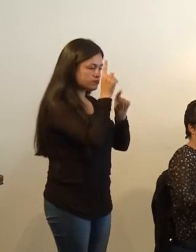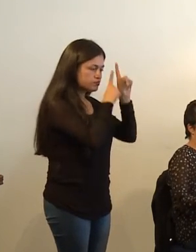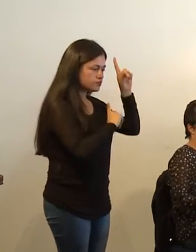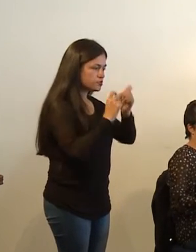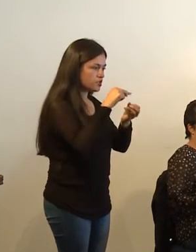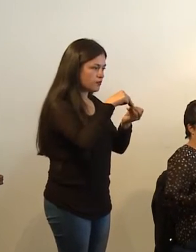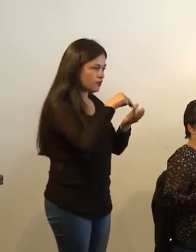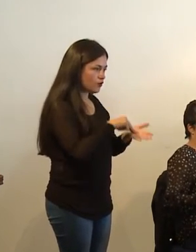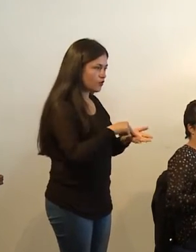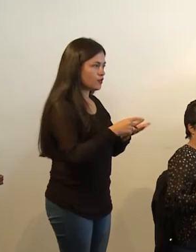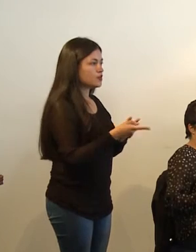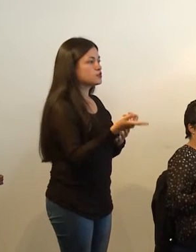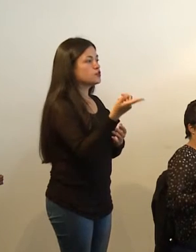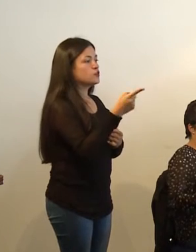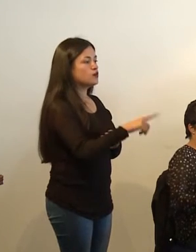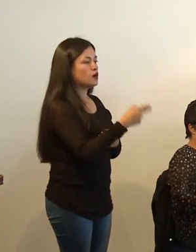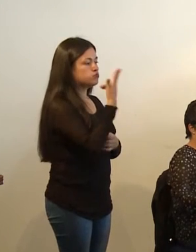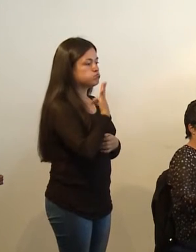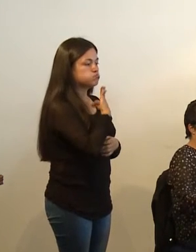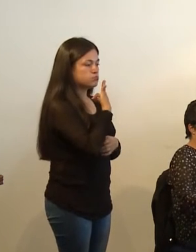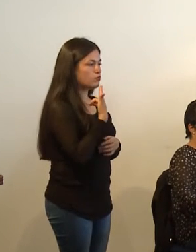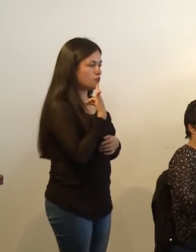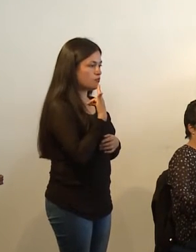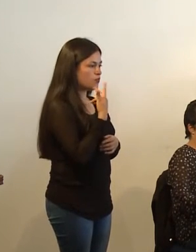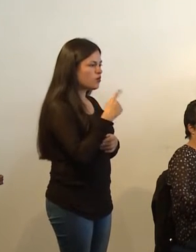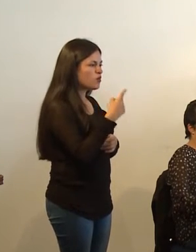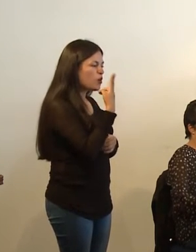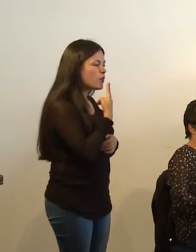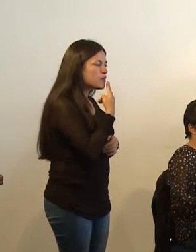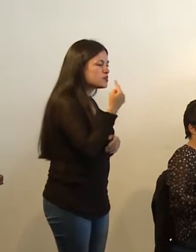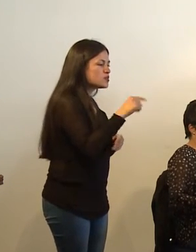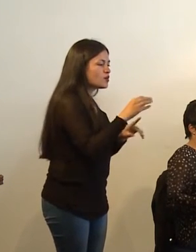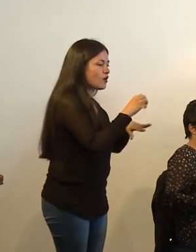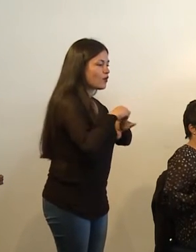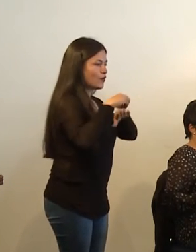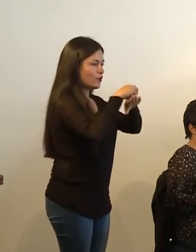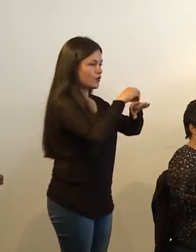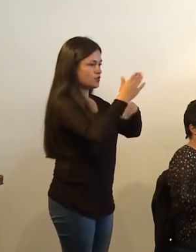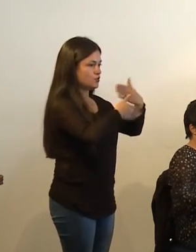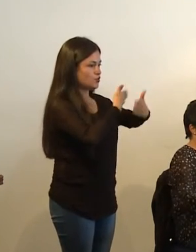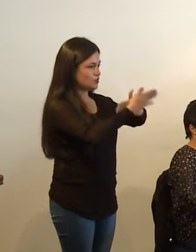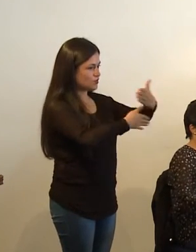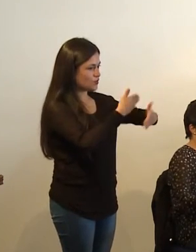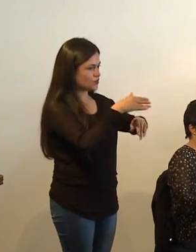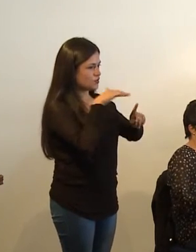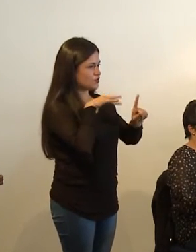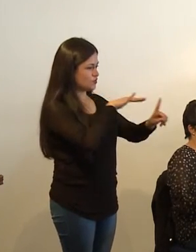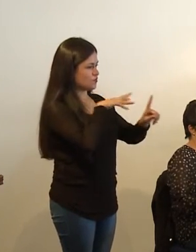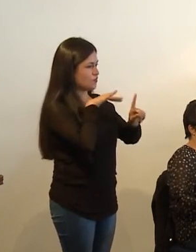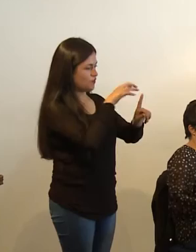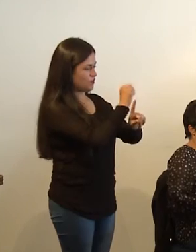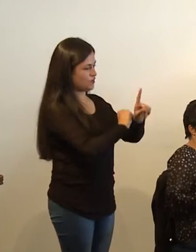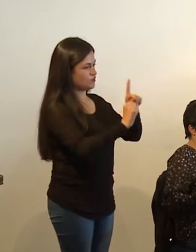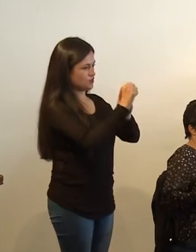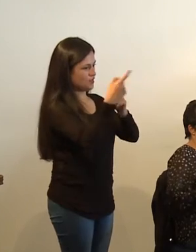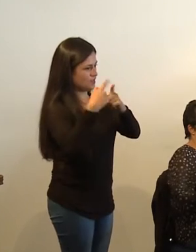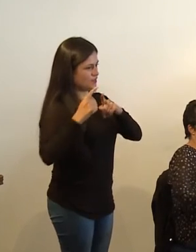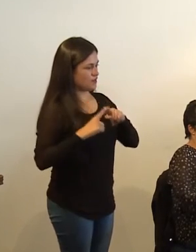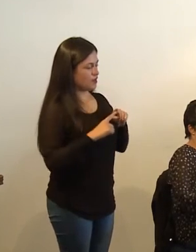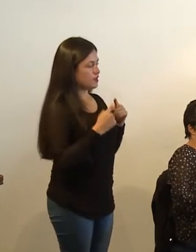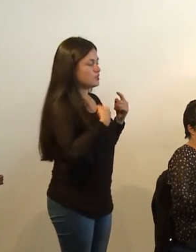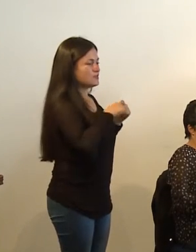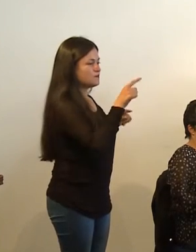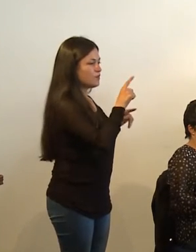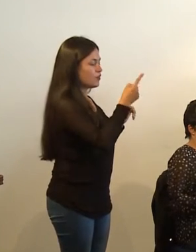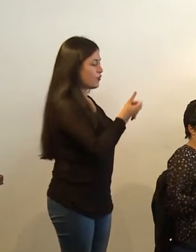a comprometerse y acompañar organizaciones, procesos, movimientos sociales, ¿no? La educación